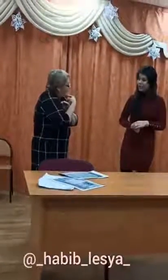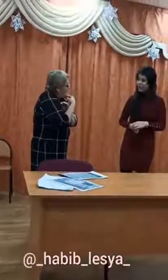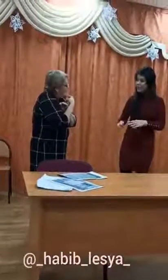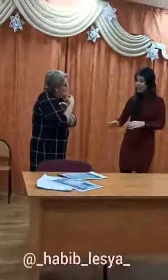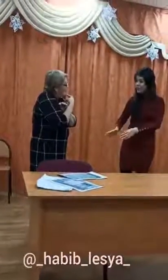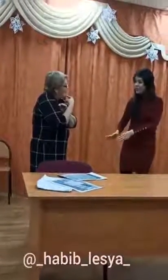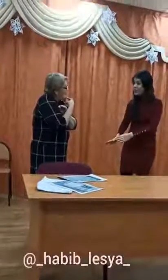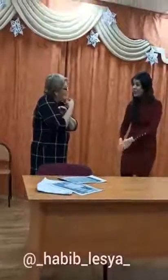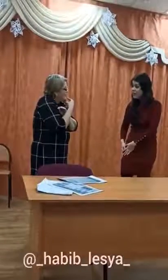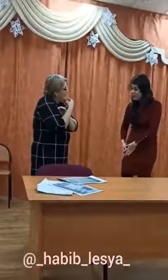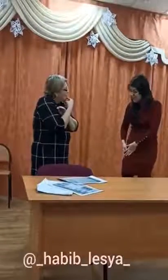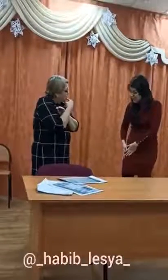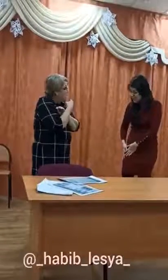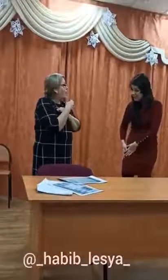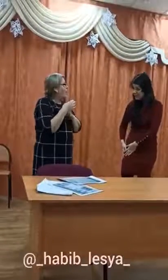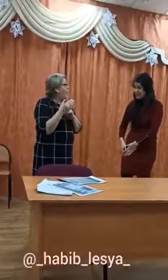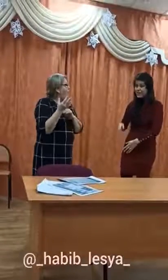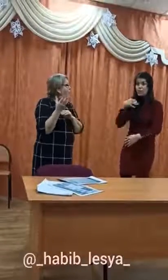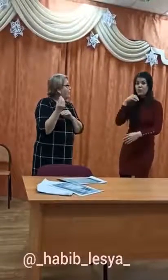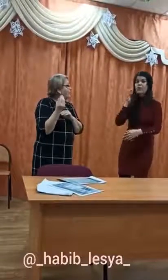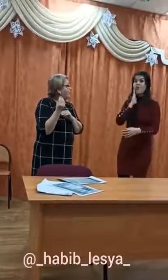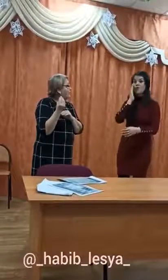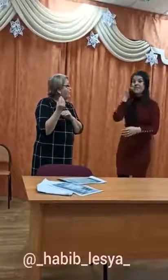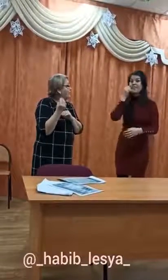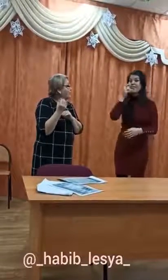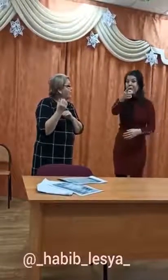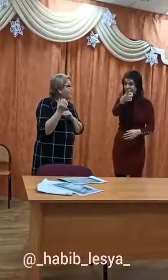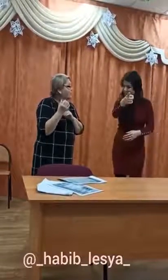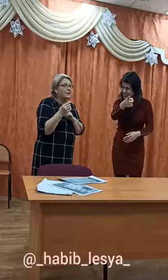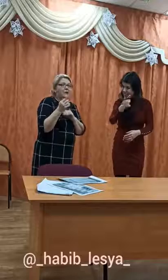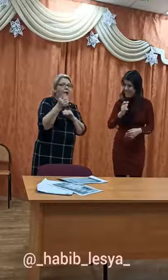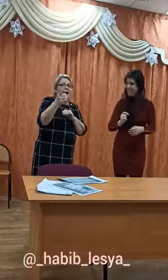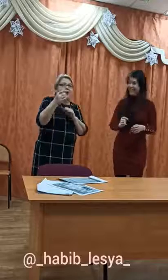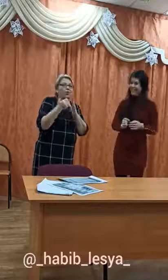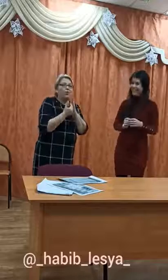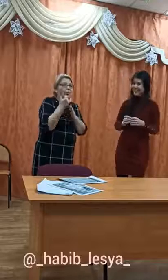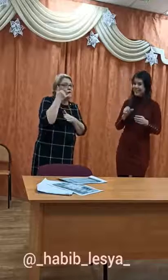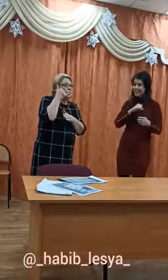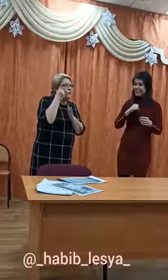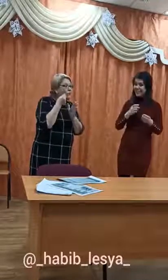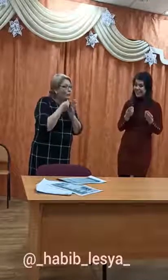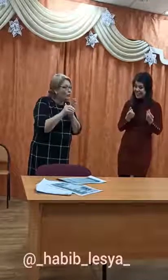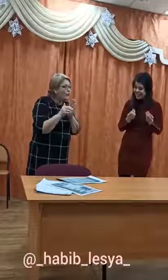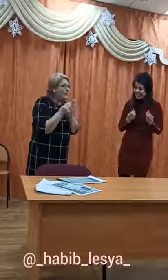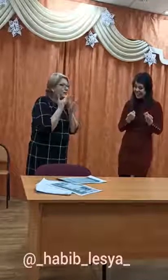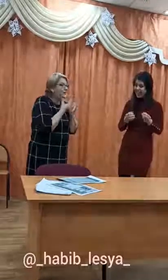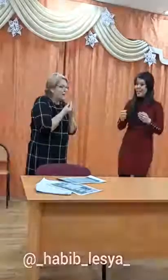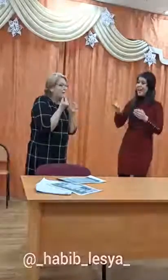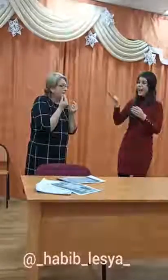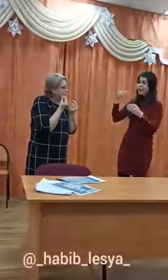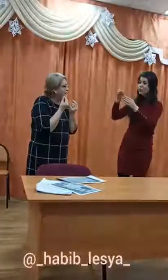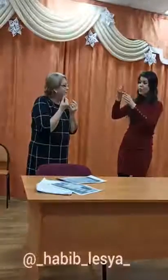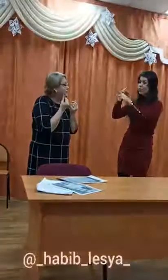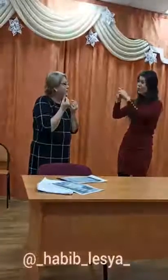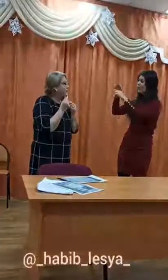Нет, 34 в карман, купила новый телефон на свои деньги, а еще плюс